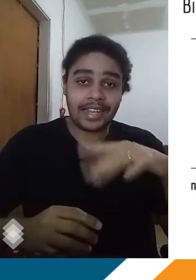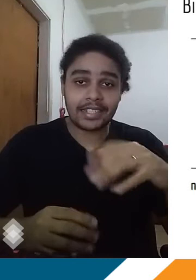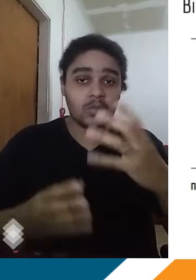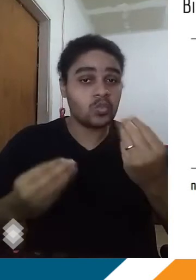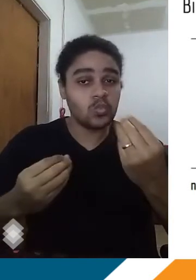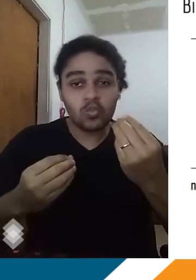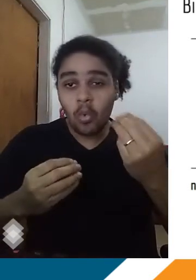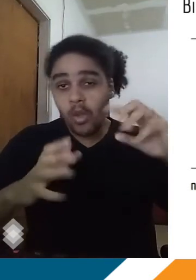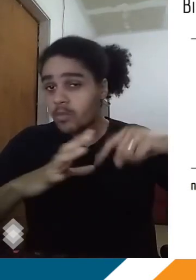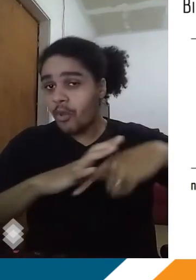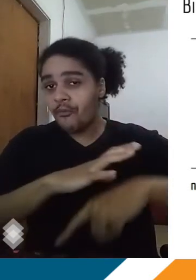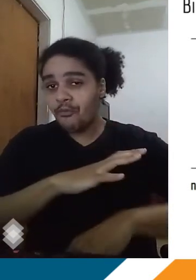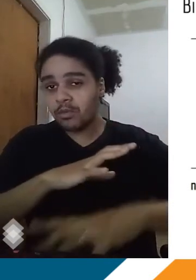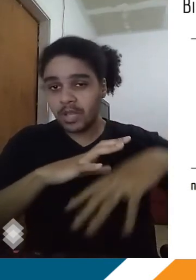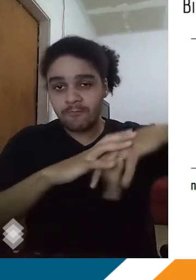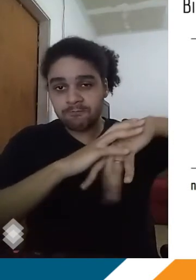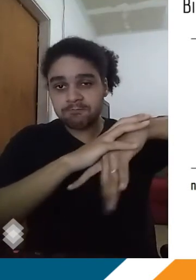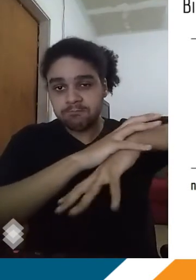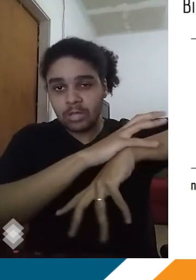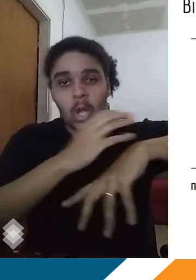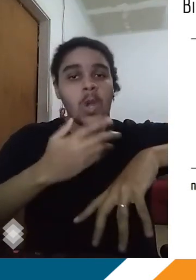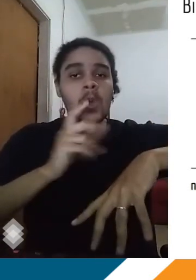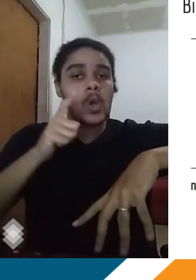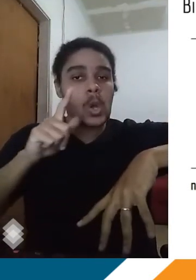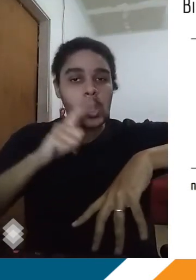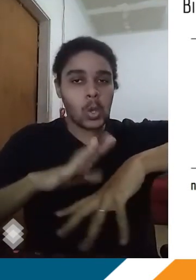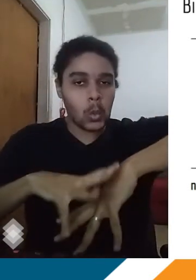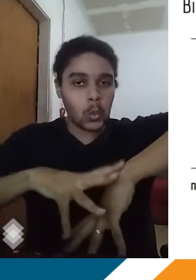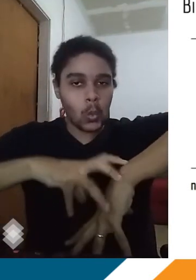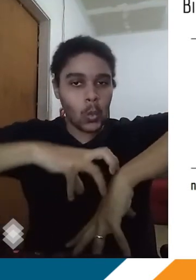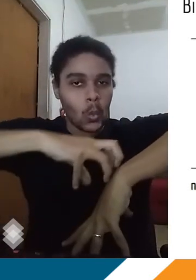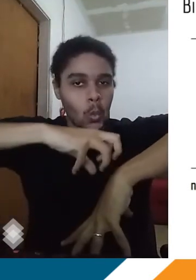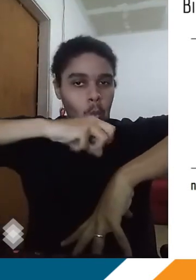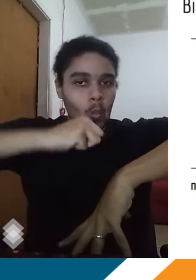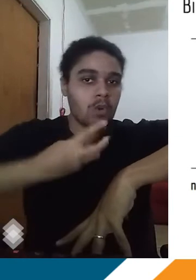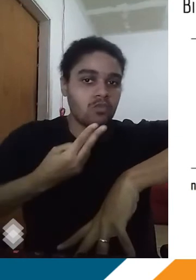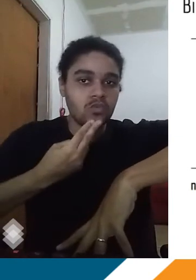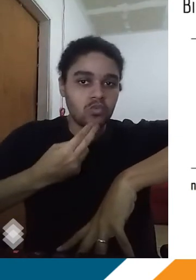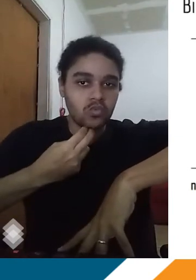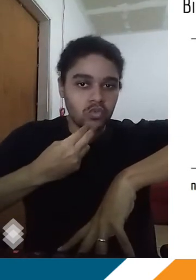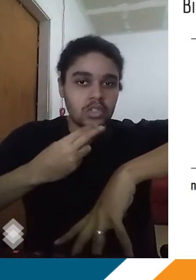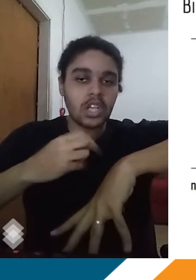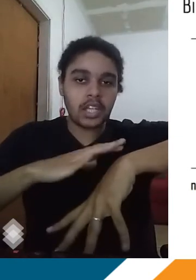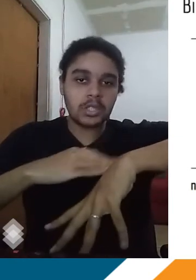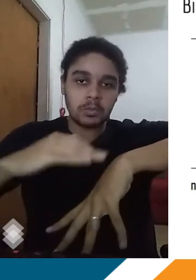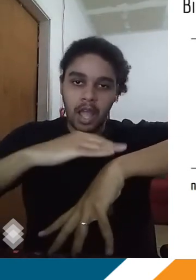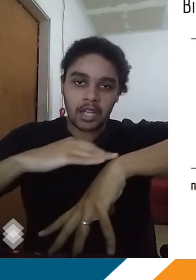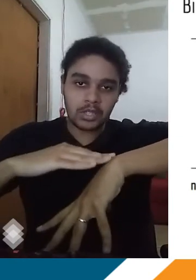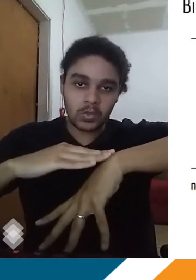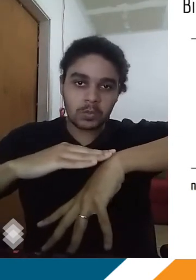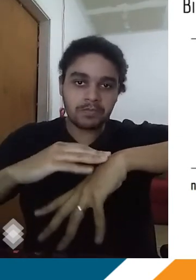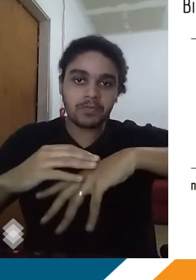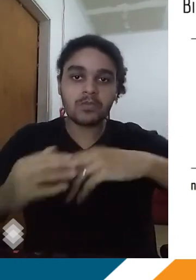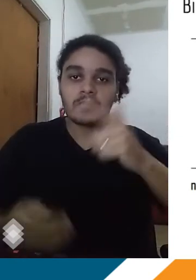muito profundas. E essas raízes conseguem captar os nutrientes que estão presentes no subsolo, nos horizontes